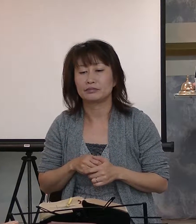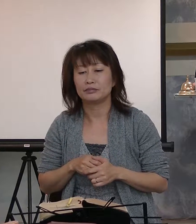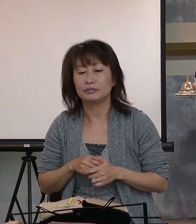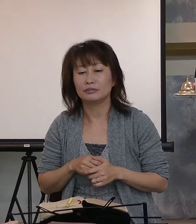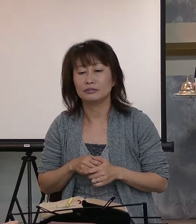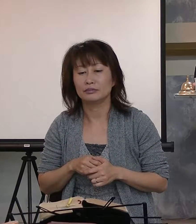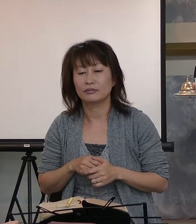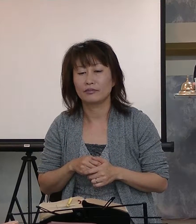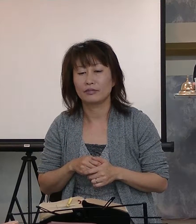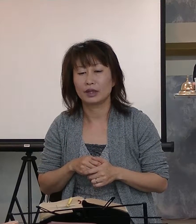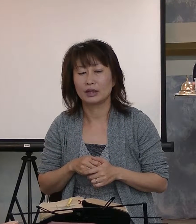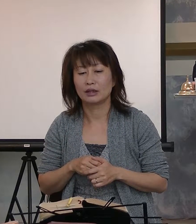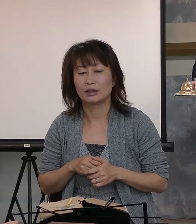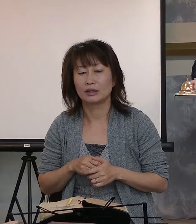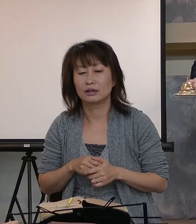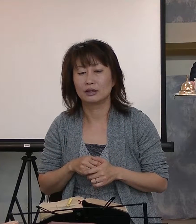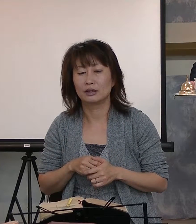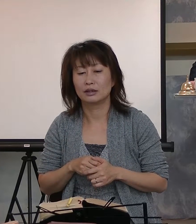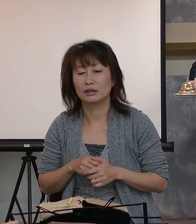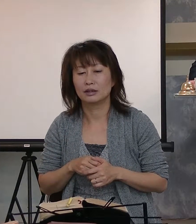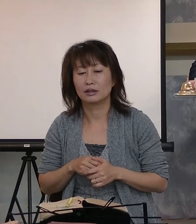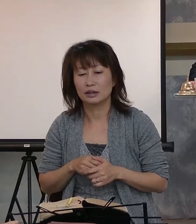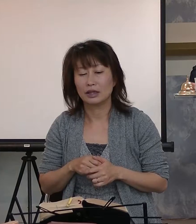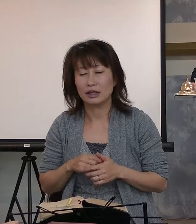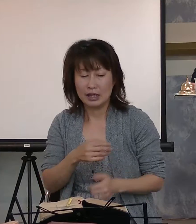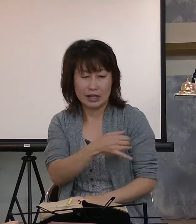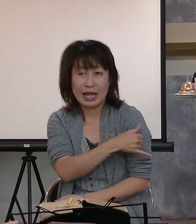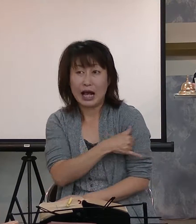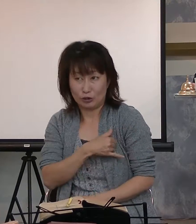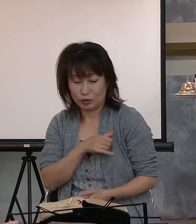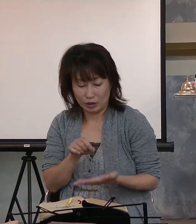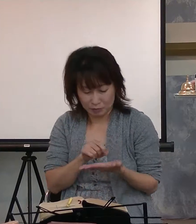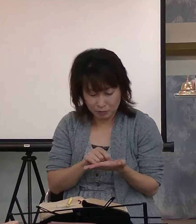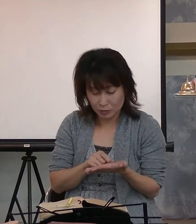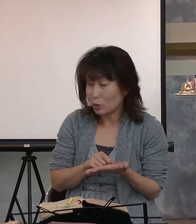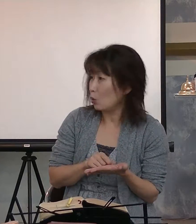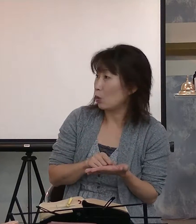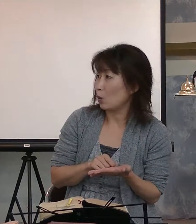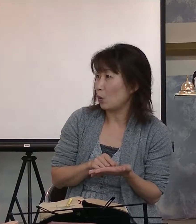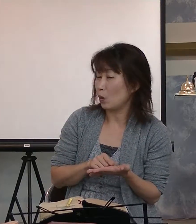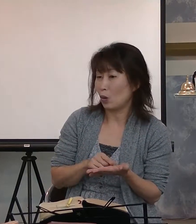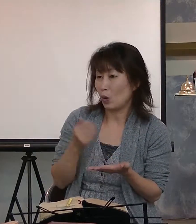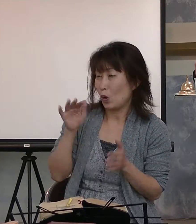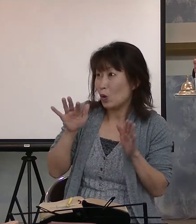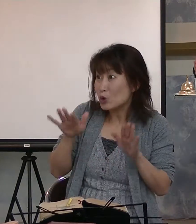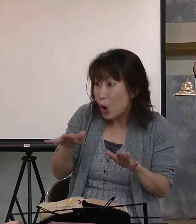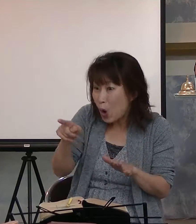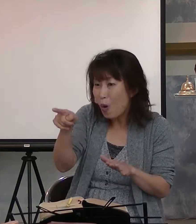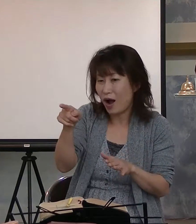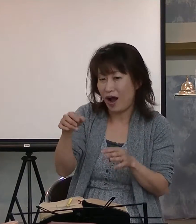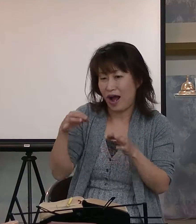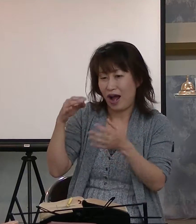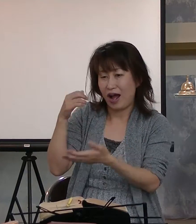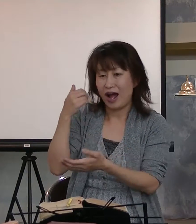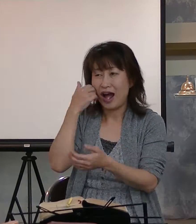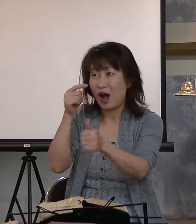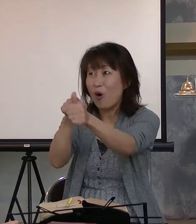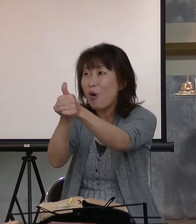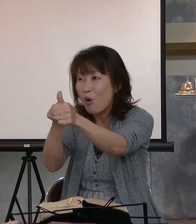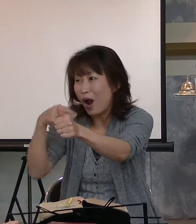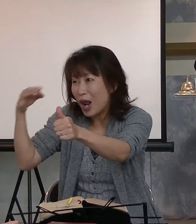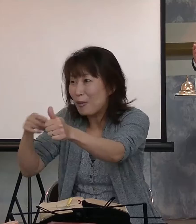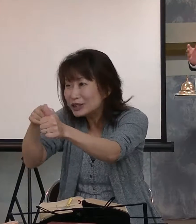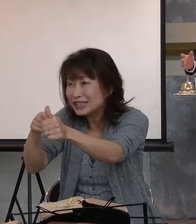書記官たちとかが見て、いやー今日は誰々さんがいっぱい献金をしましたよ